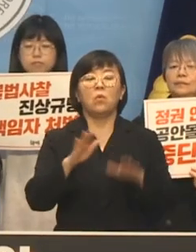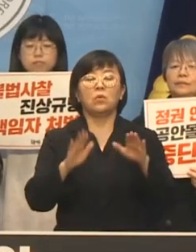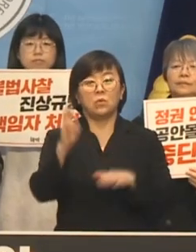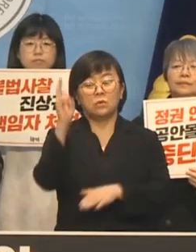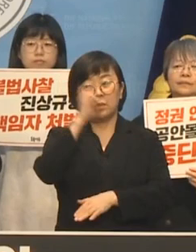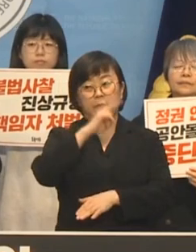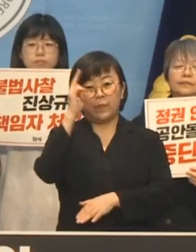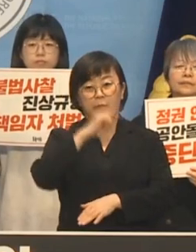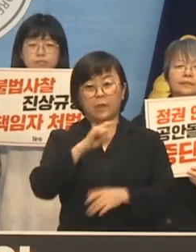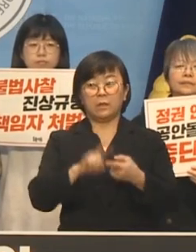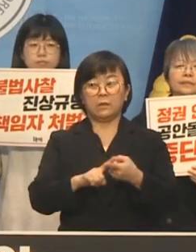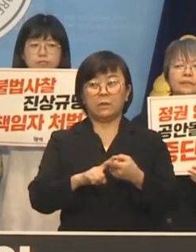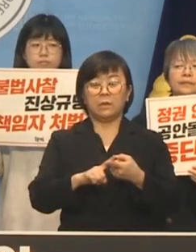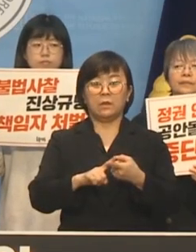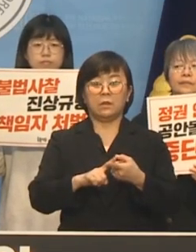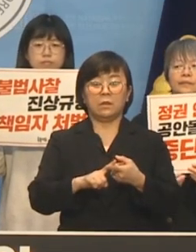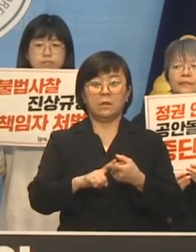오전에 이러한